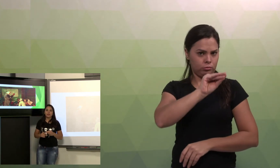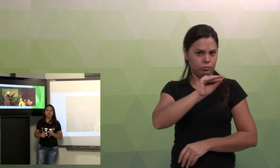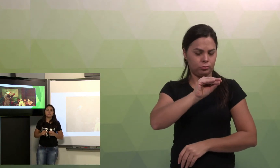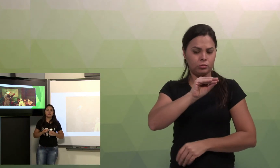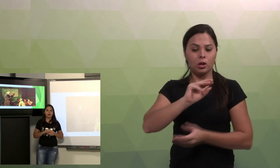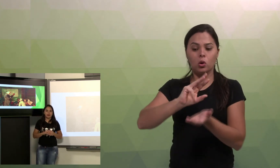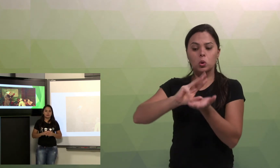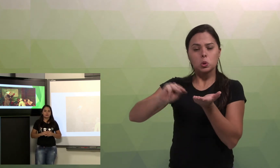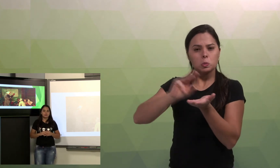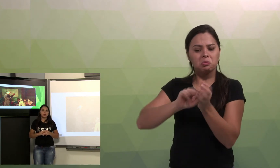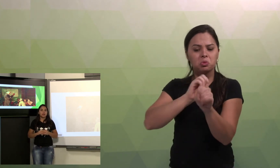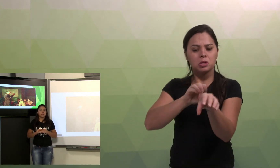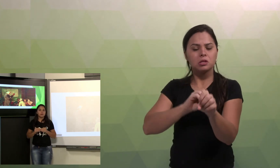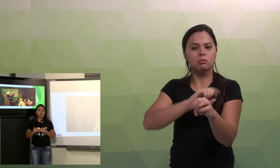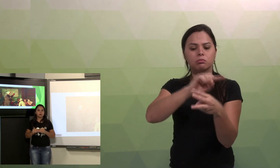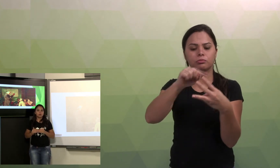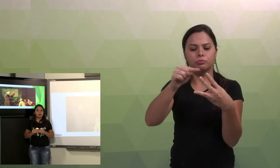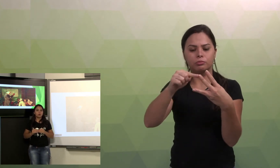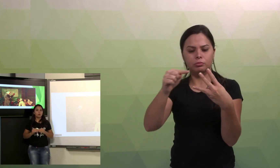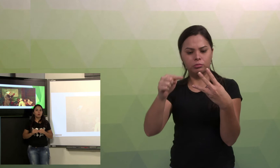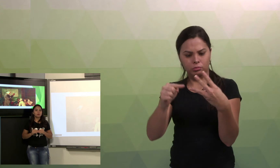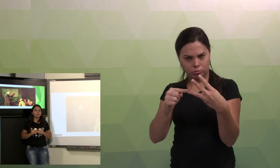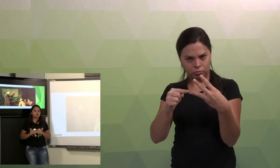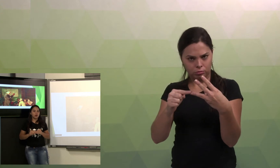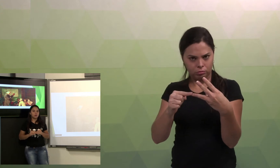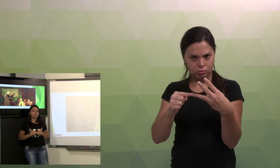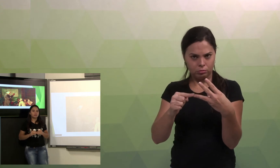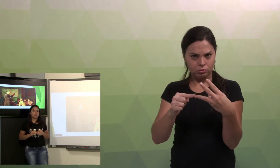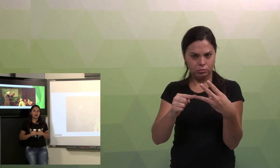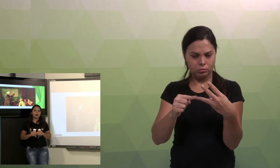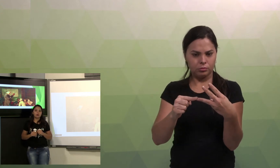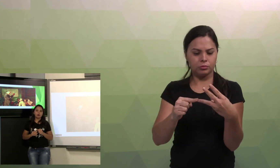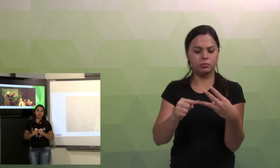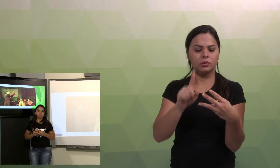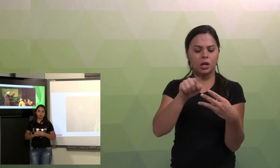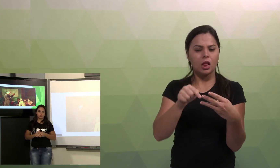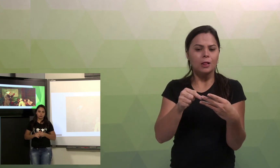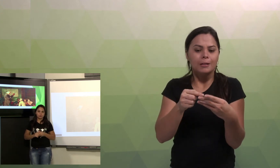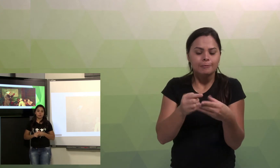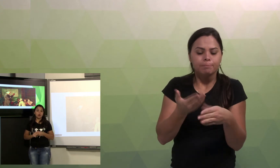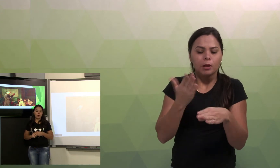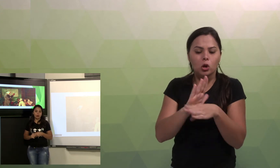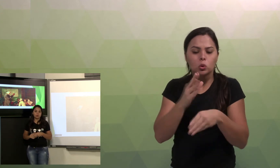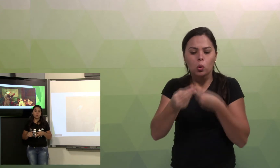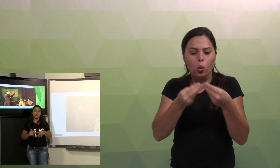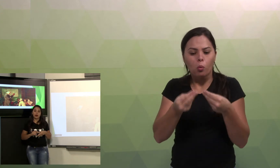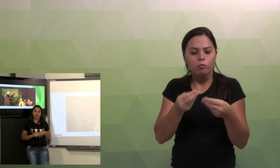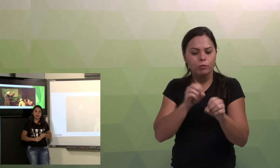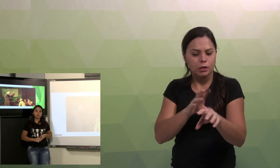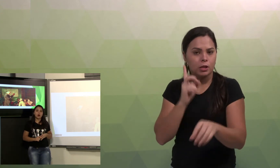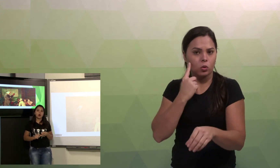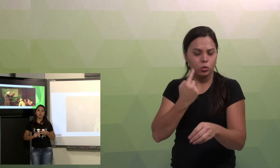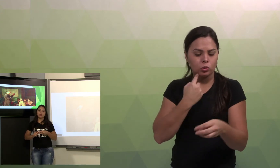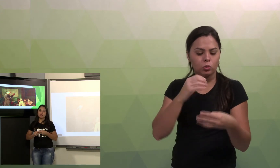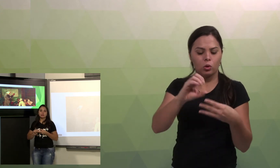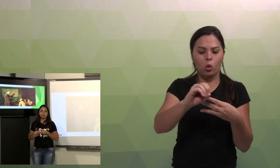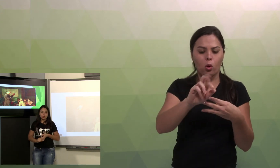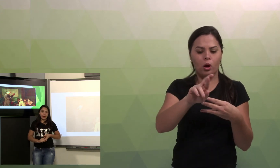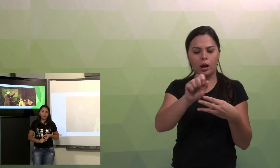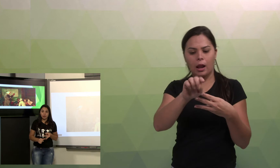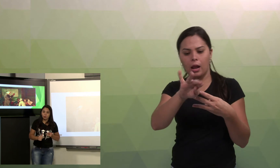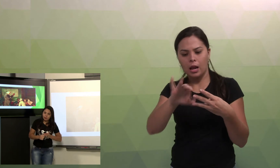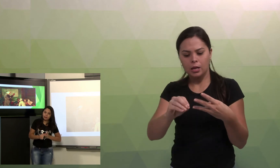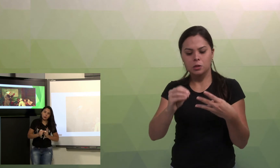ensino dividem-se em três, que produziram muitas formas de trabalhar com o aluno surdo. São elas o oralismo, a